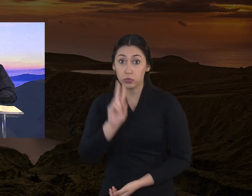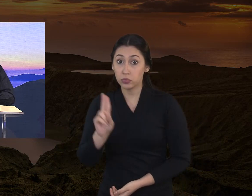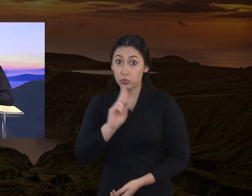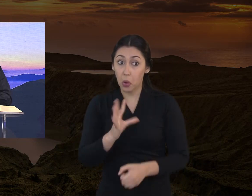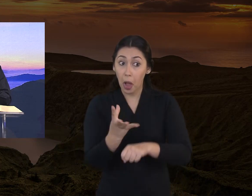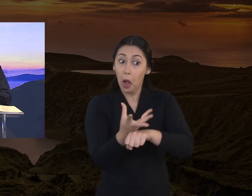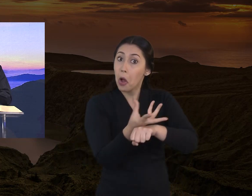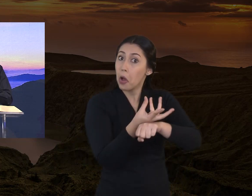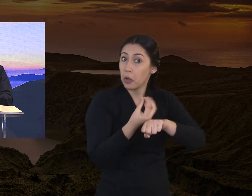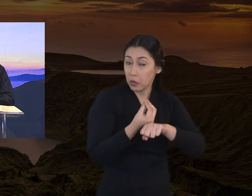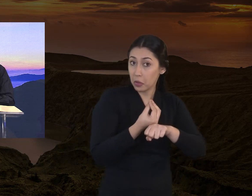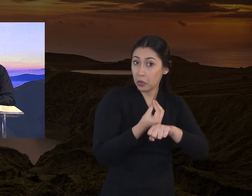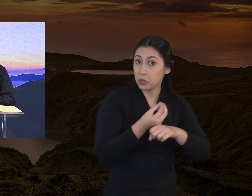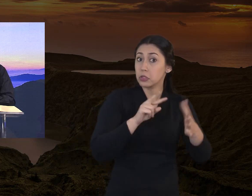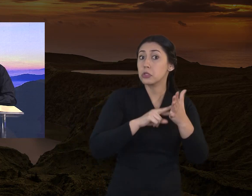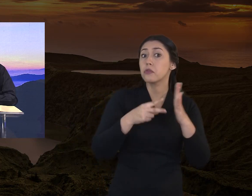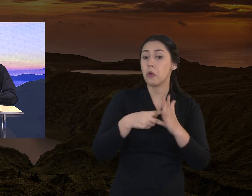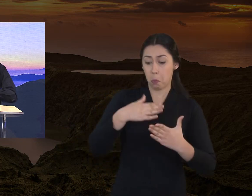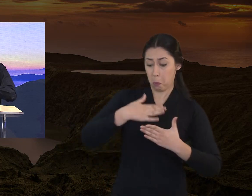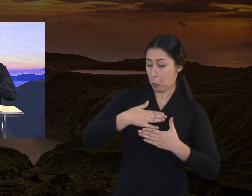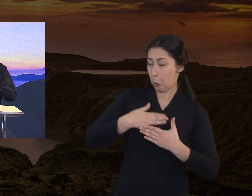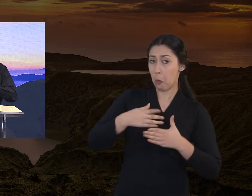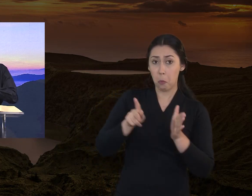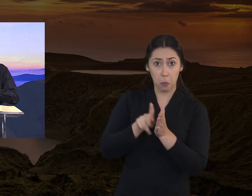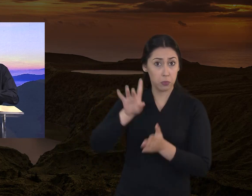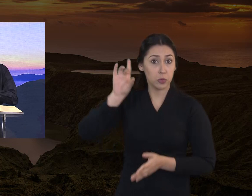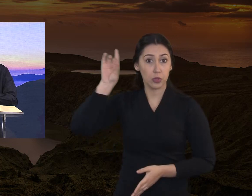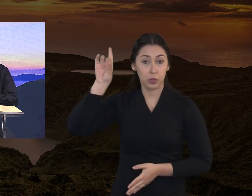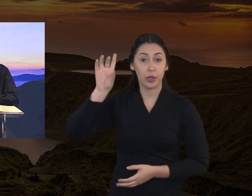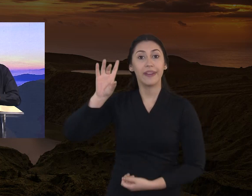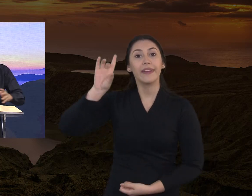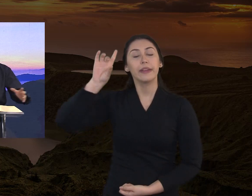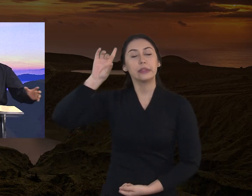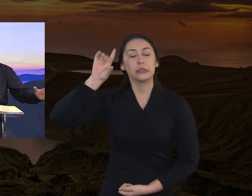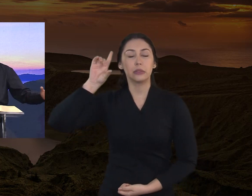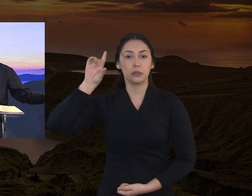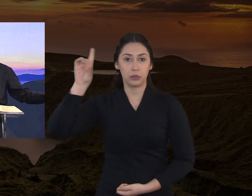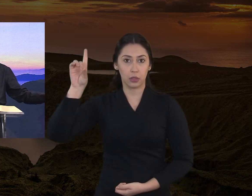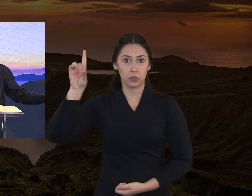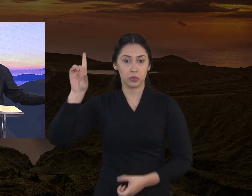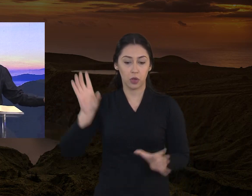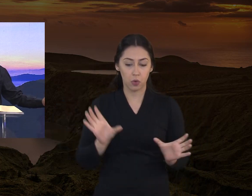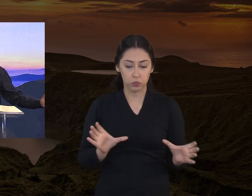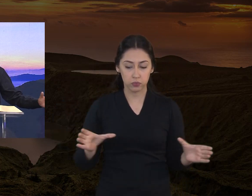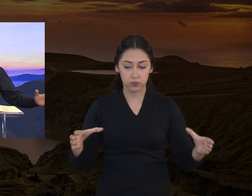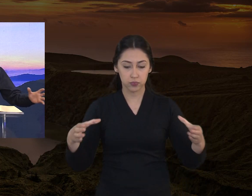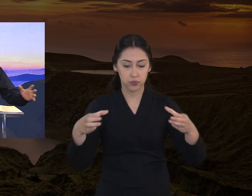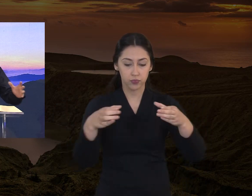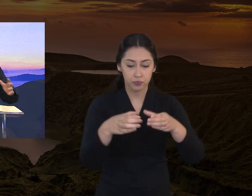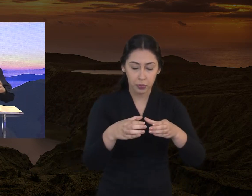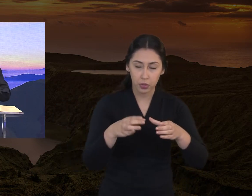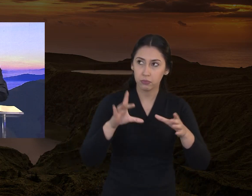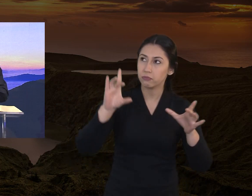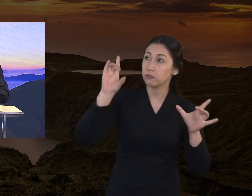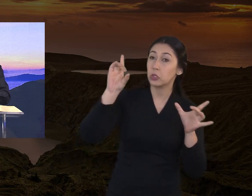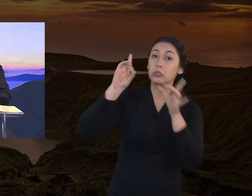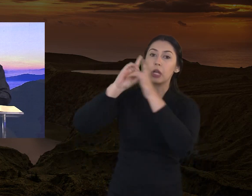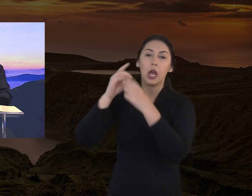é o seu corpo, ele vai não só reconectar todas as